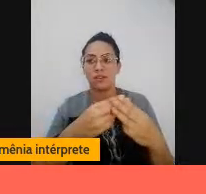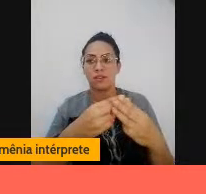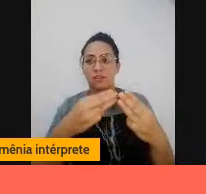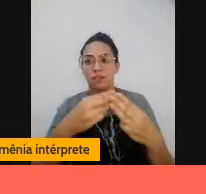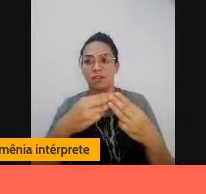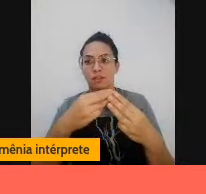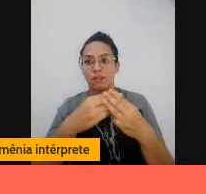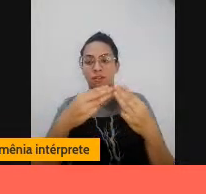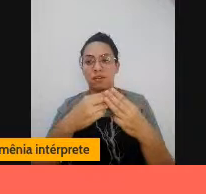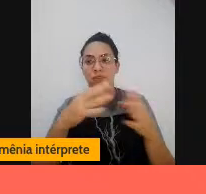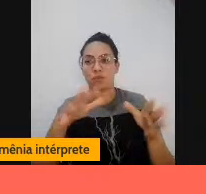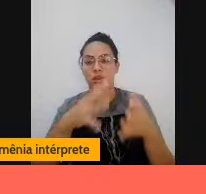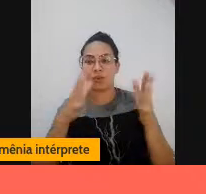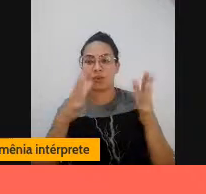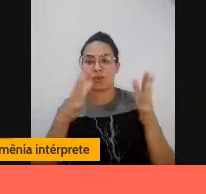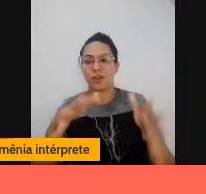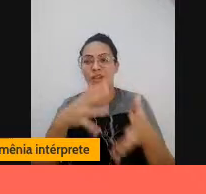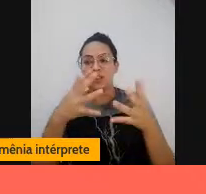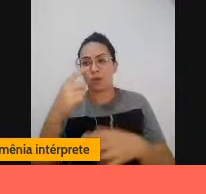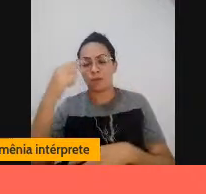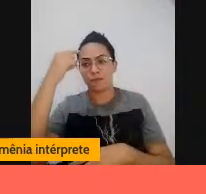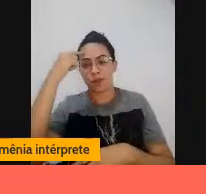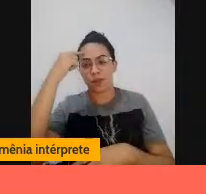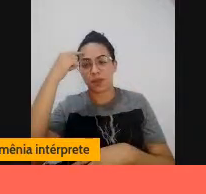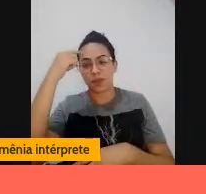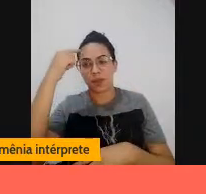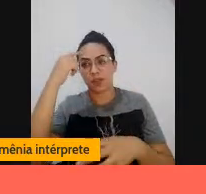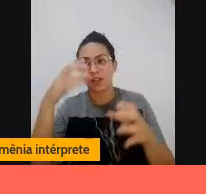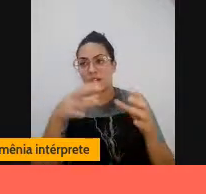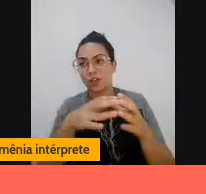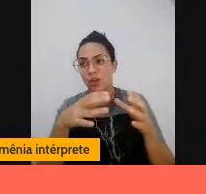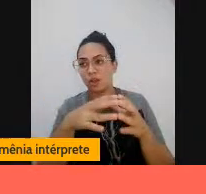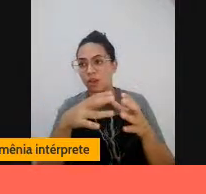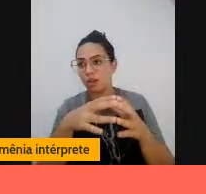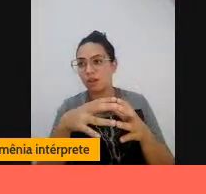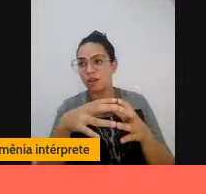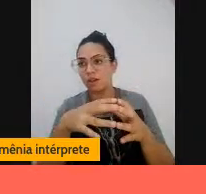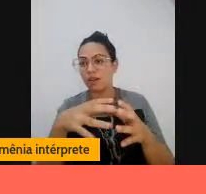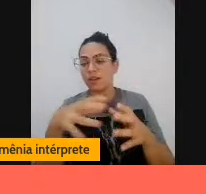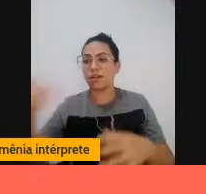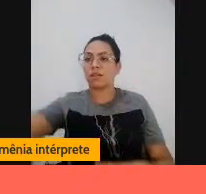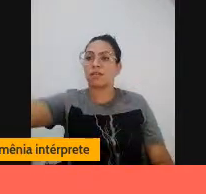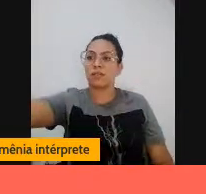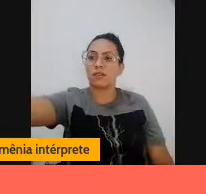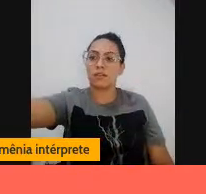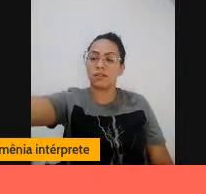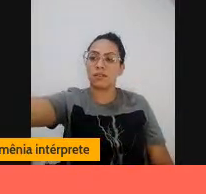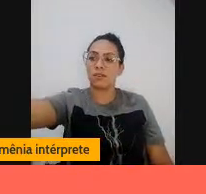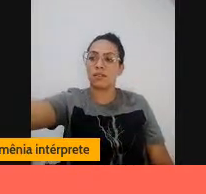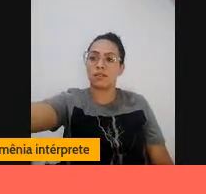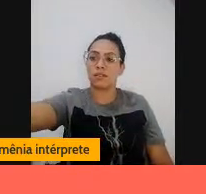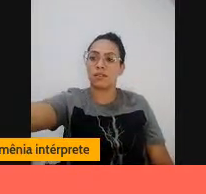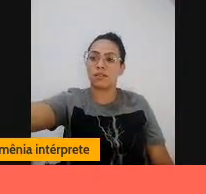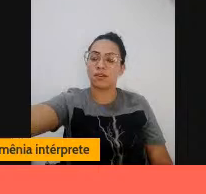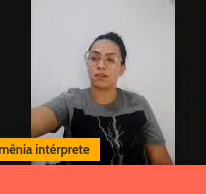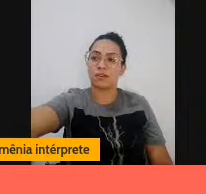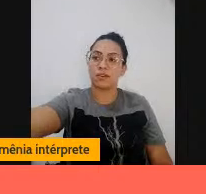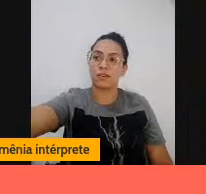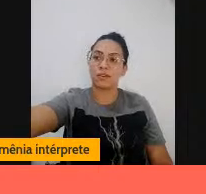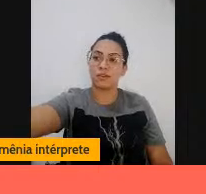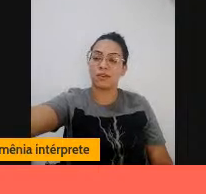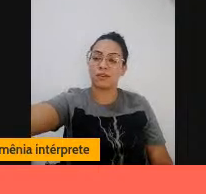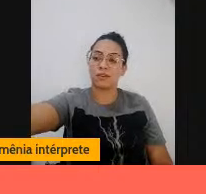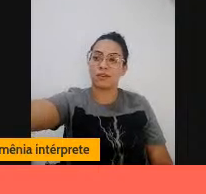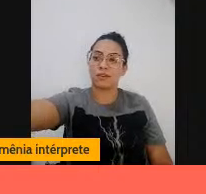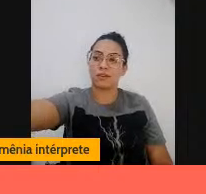iniciativa impensável até então, inimaginável, mas quando a gente quer, faz. tiveram pessoas que se dedicaram